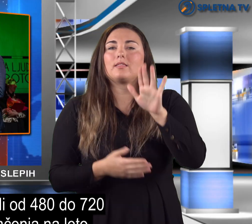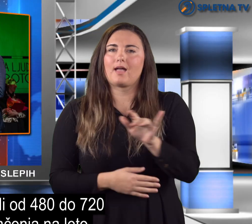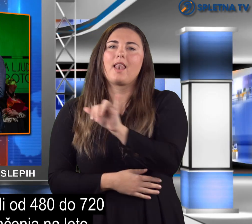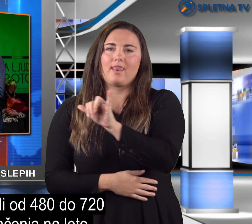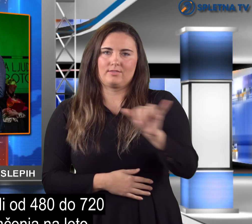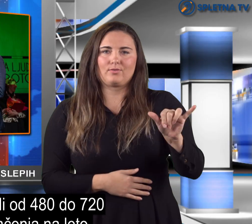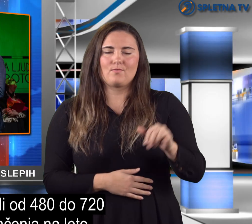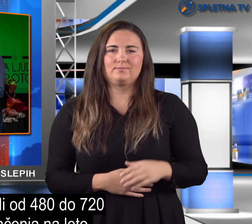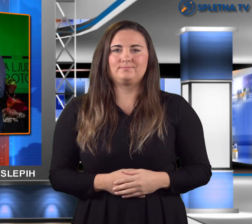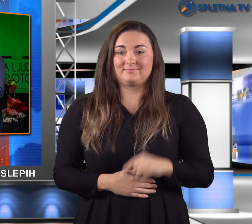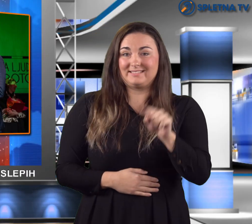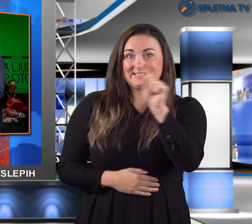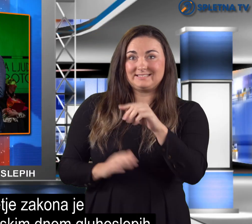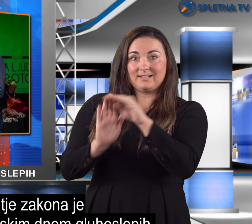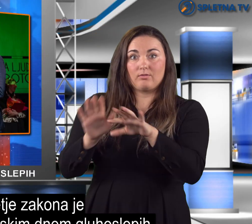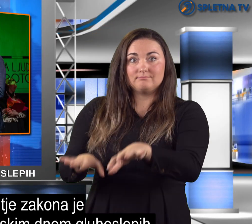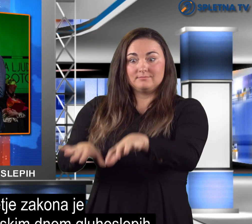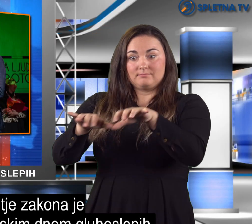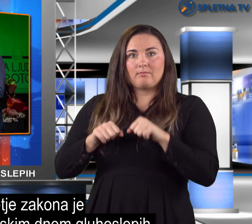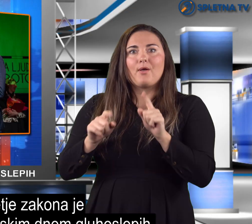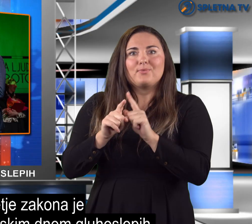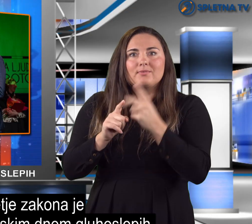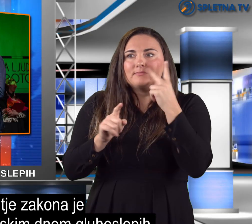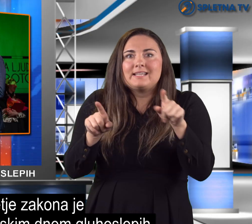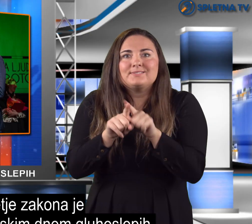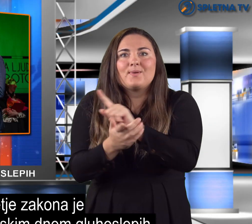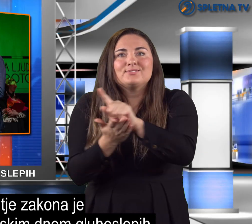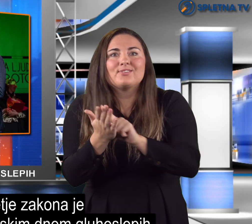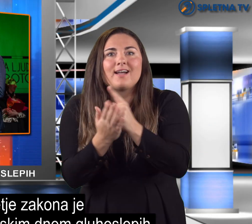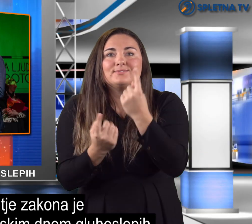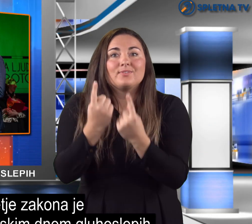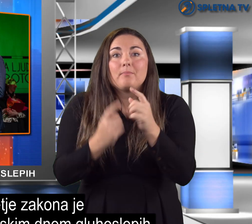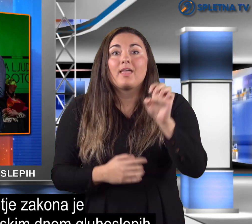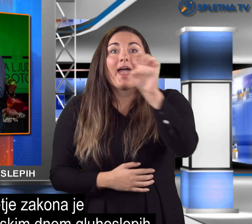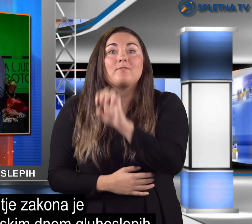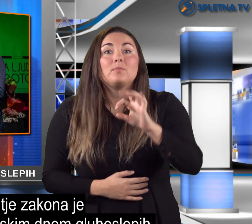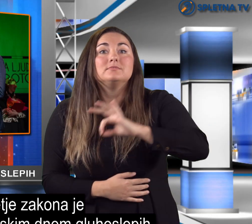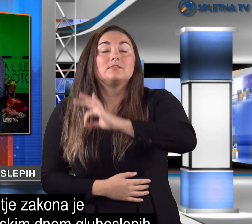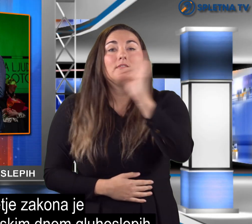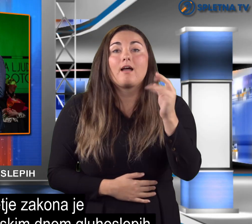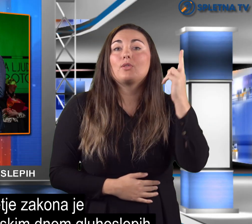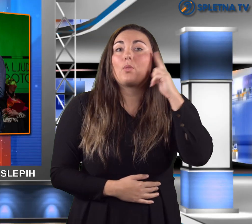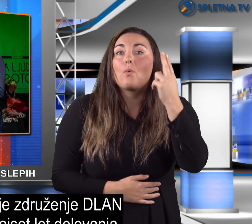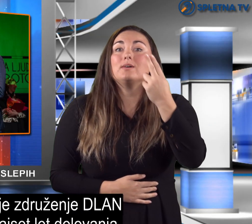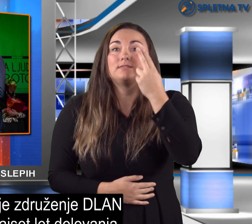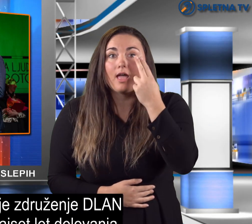leto. Sprejetje zakona je sovpadlo z Evropskim dnem gluhoslepih, ob katerem je Združenje